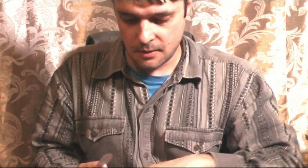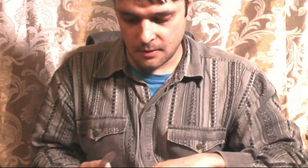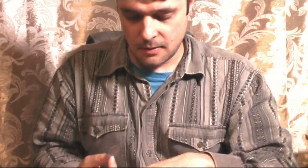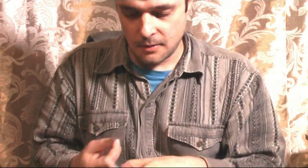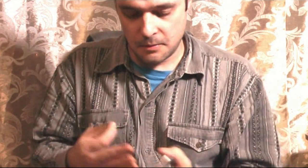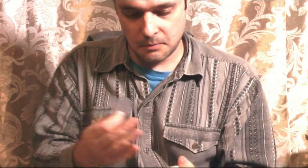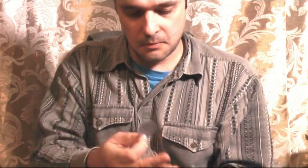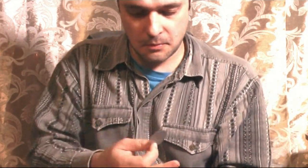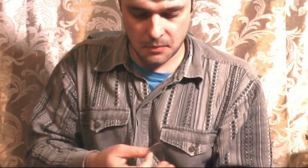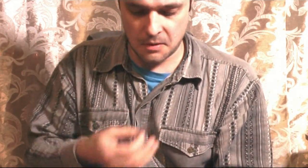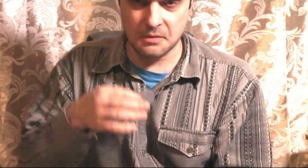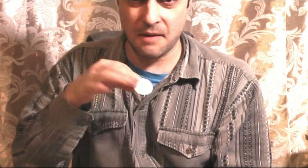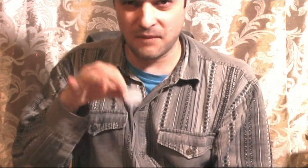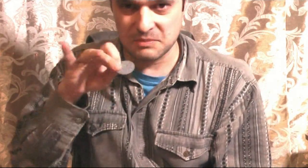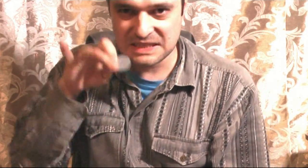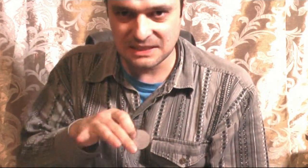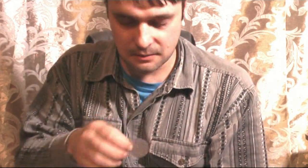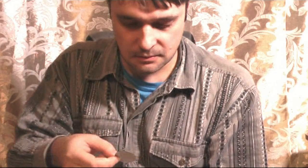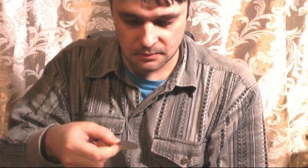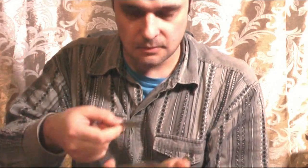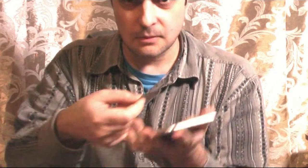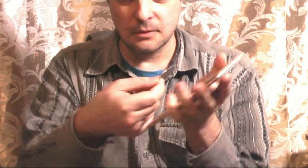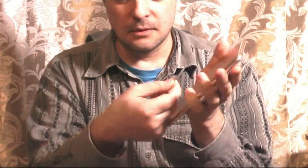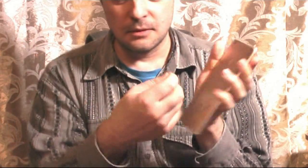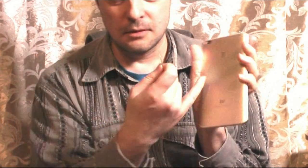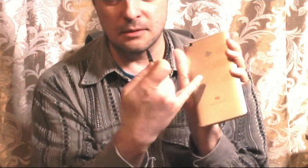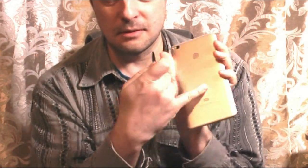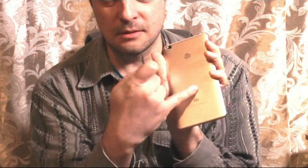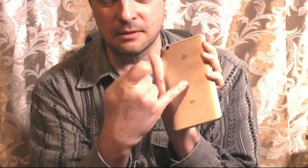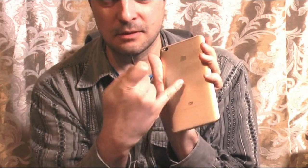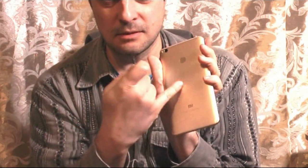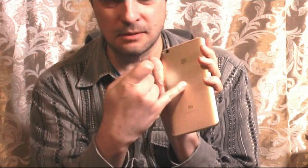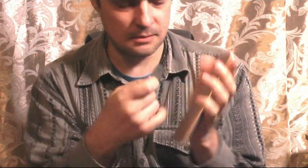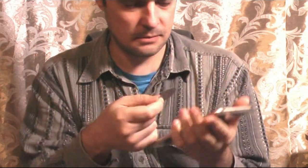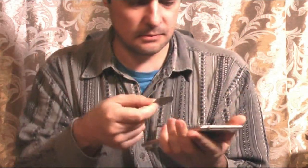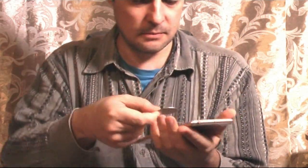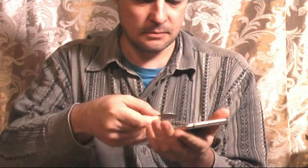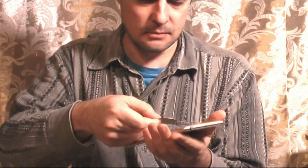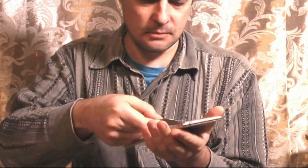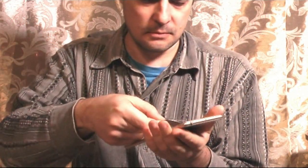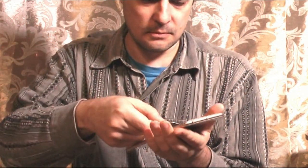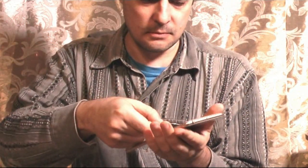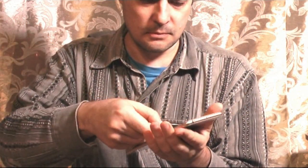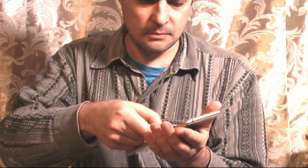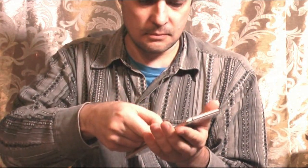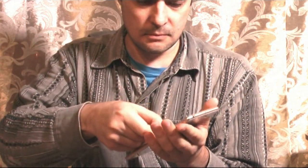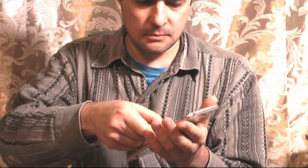По-солдатски, строго и сдержанно. Вместо катафалка военный ЗИЛ, траурный митинг на кладбище, где в годы войны и оккупации расстреливали пленных. Теперь